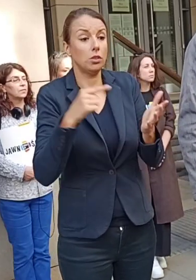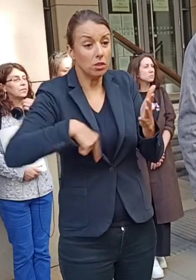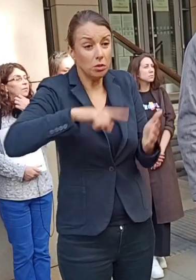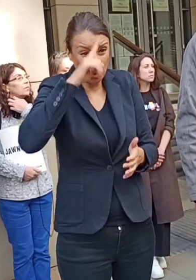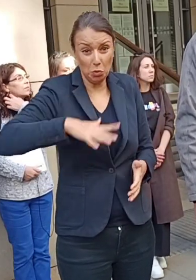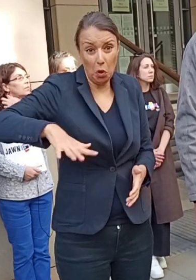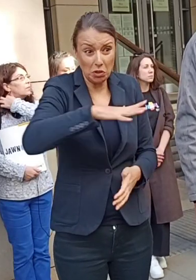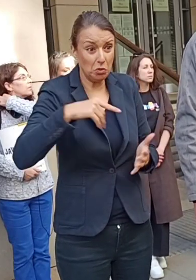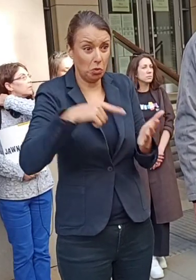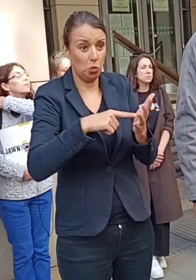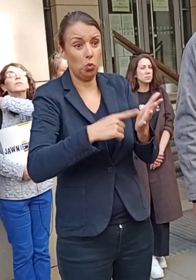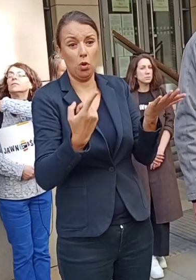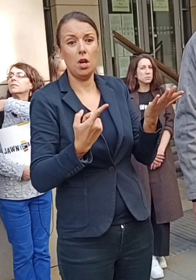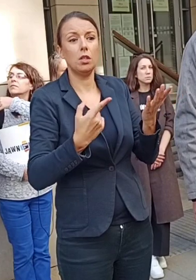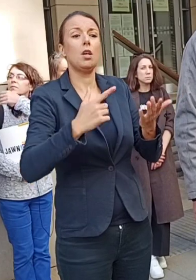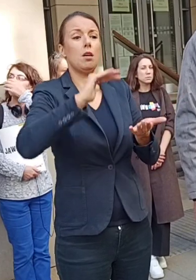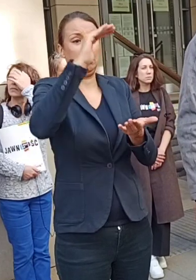wiedzy.